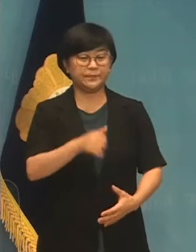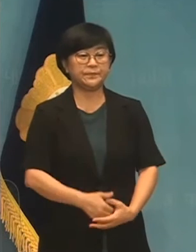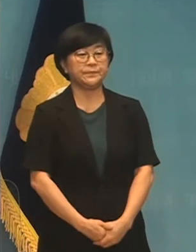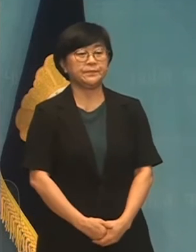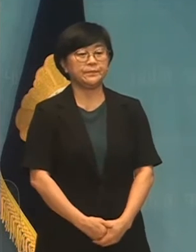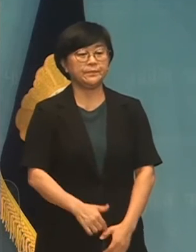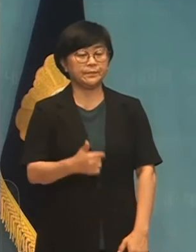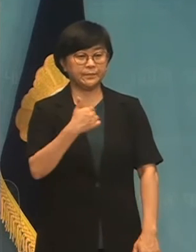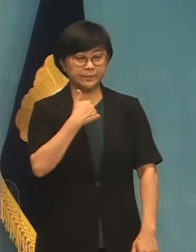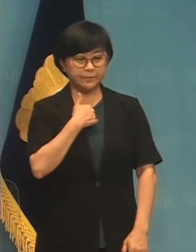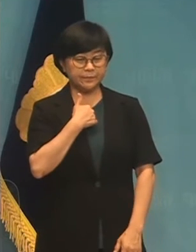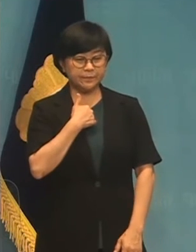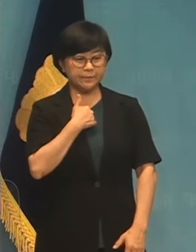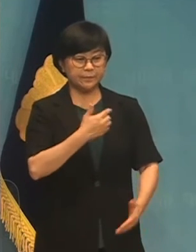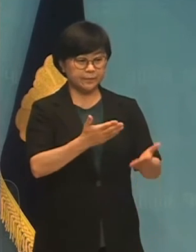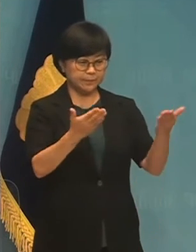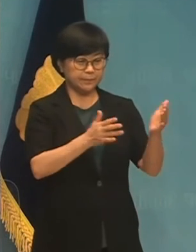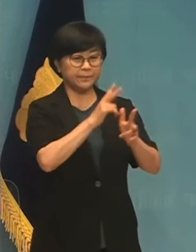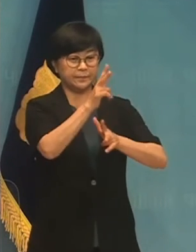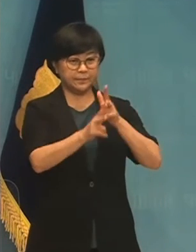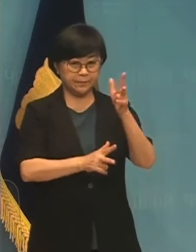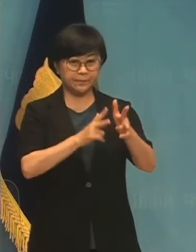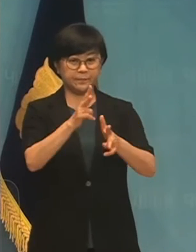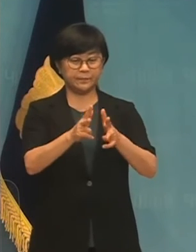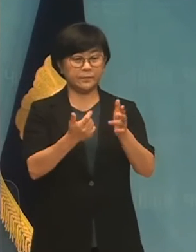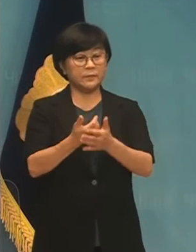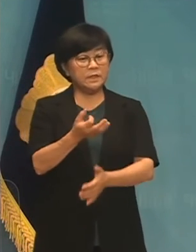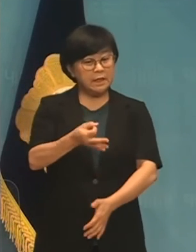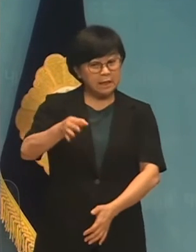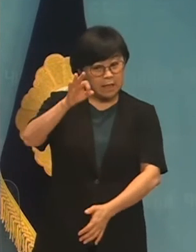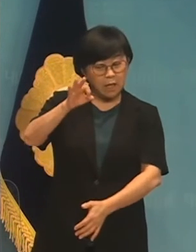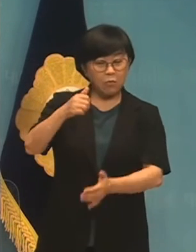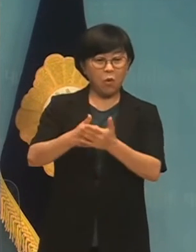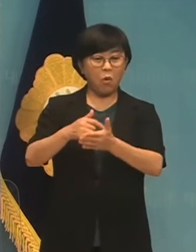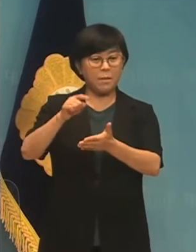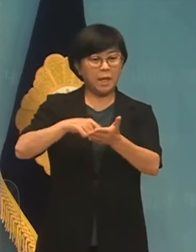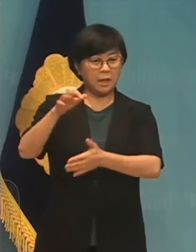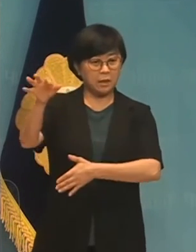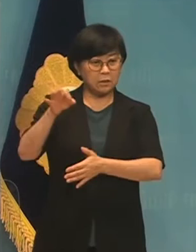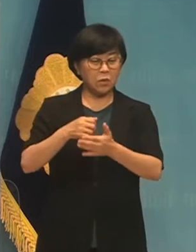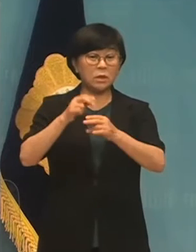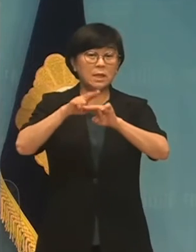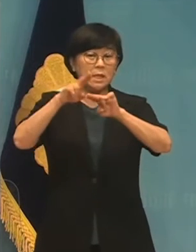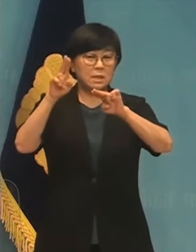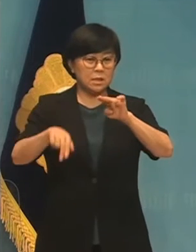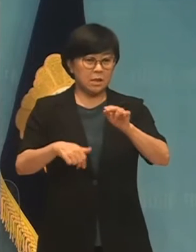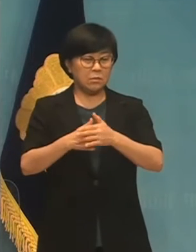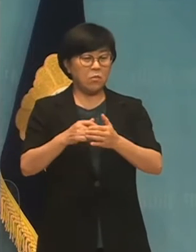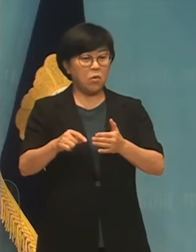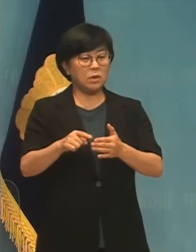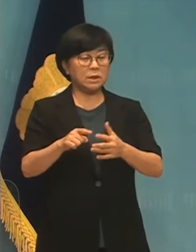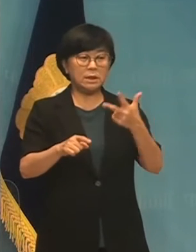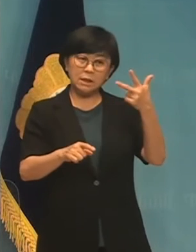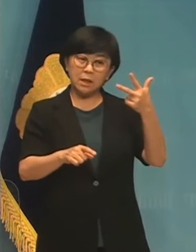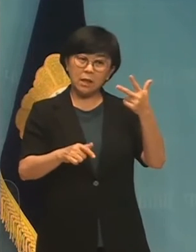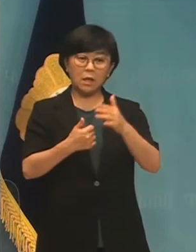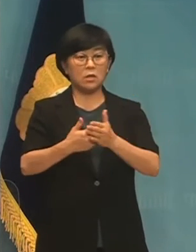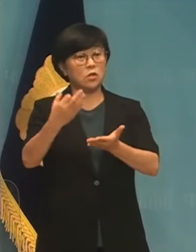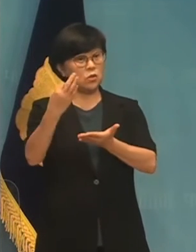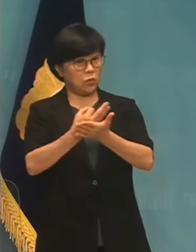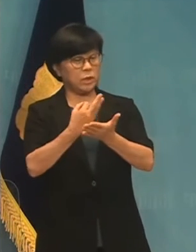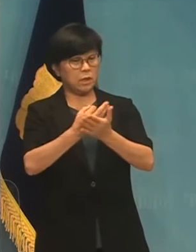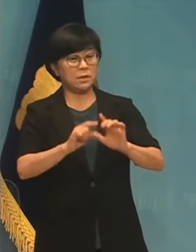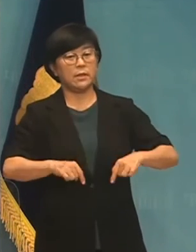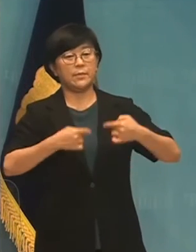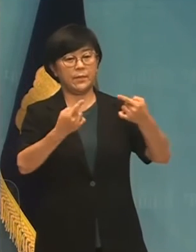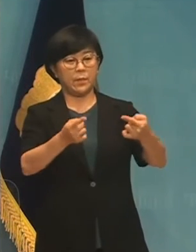저는 이것을 근로, 사업, 이자, 배당, 퇴직, 기타 소득에 이은 제7의 소득, 참여소득이라